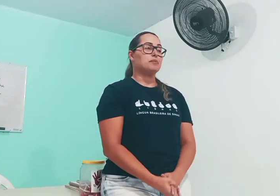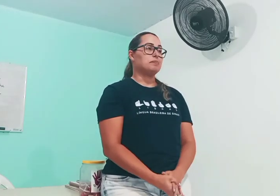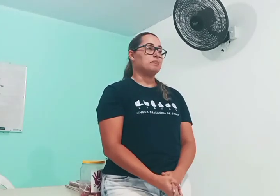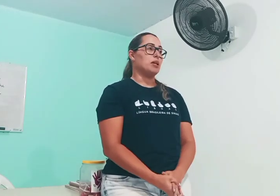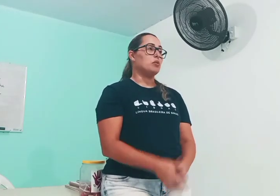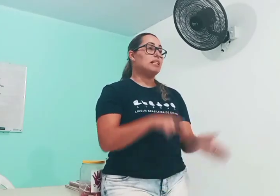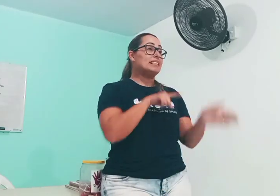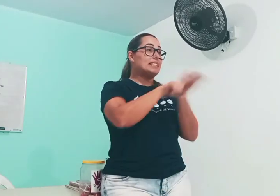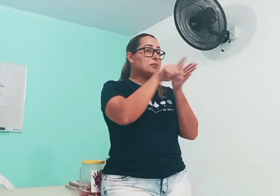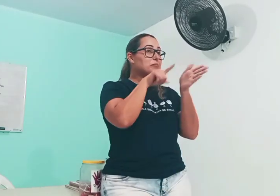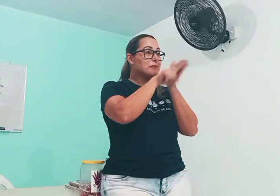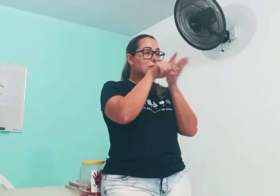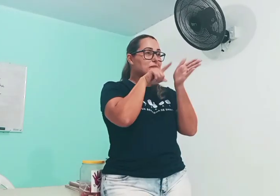Né? Perguntas?